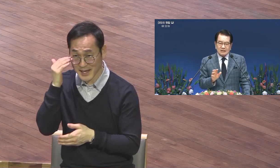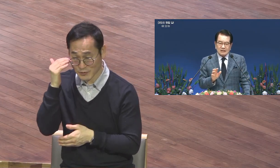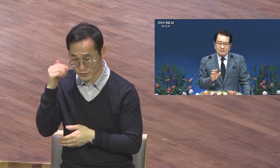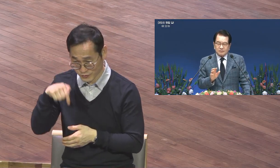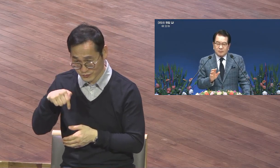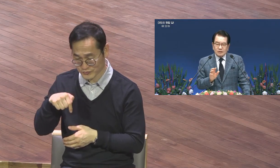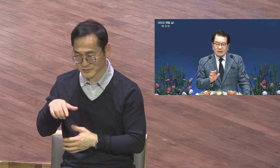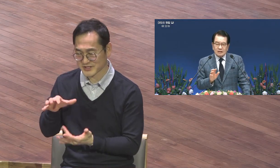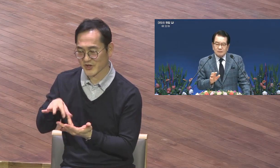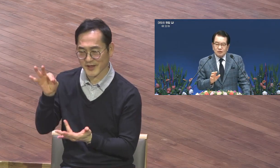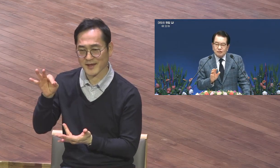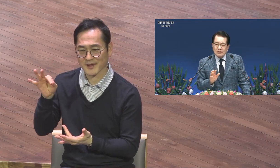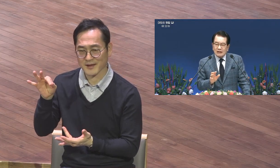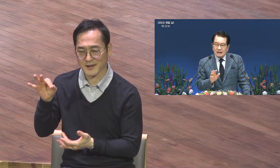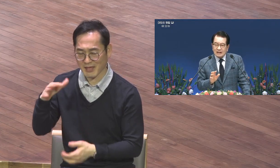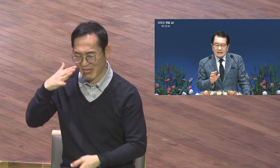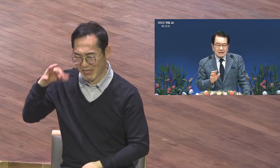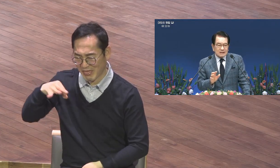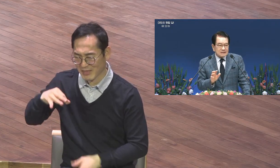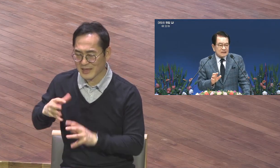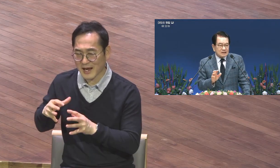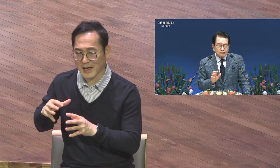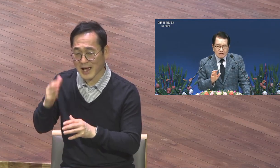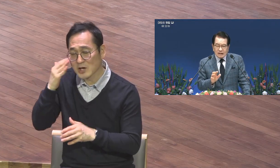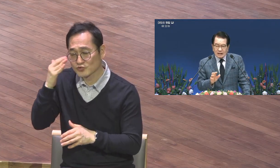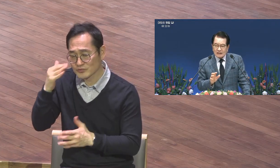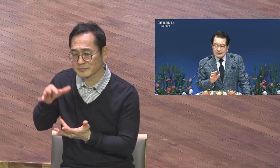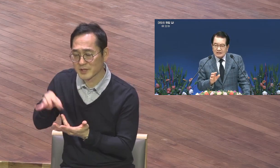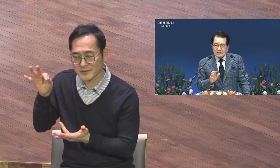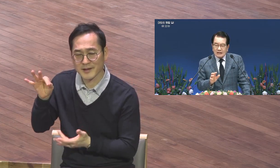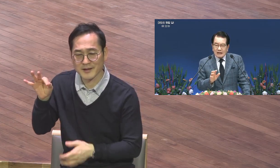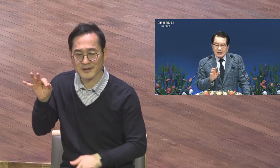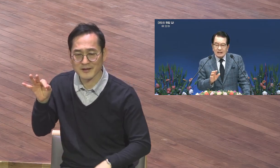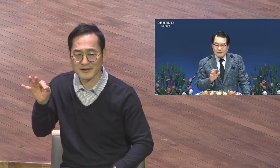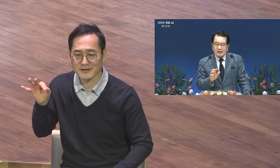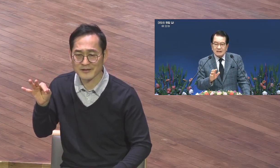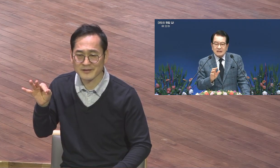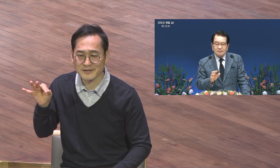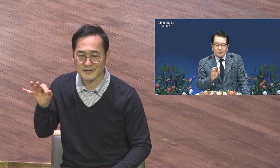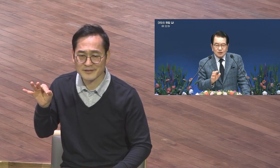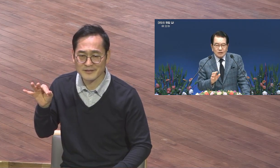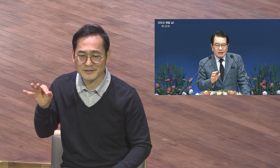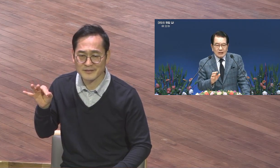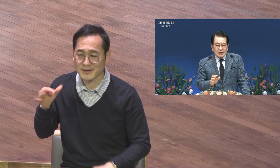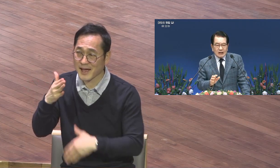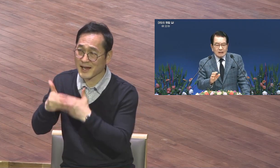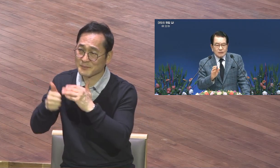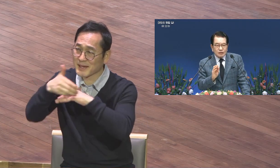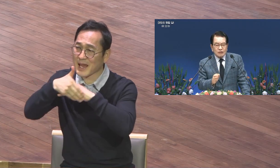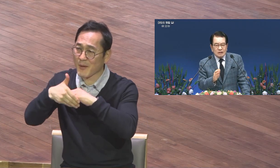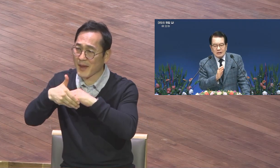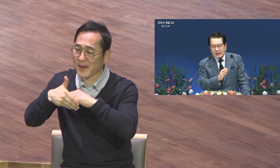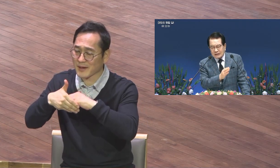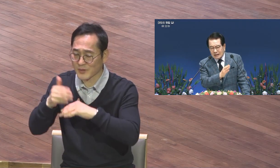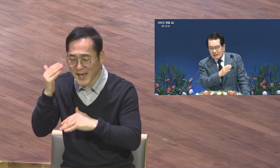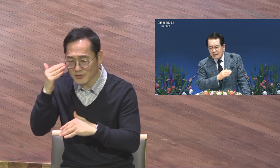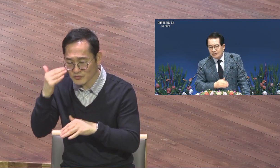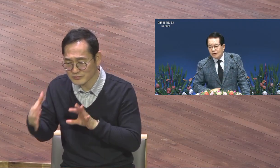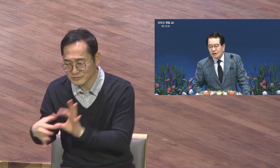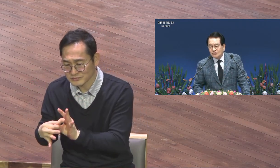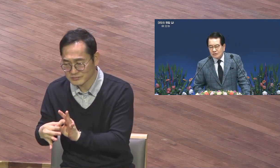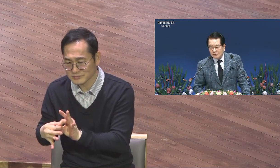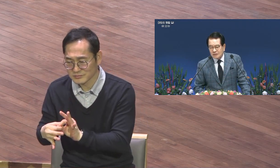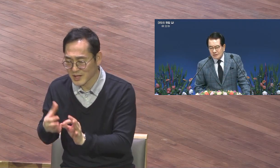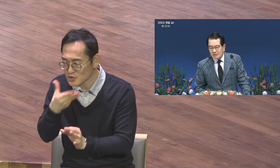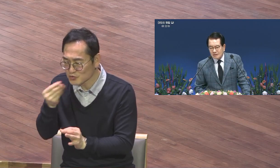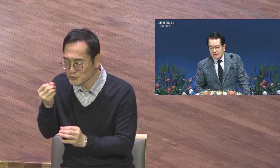땅 보잘것없는 우리가 적은 우리가 하나님의 이 시간표 속에 하나님 계획서 들어갔다는 게